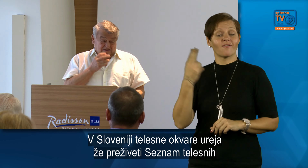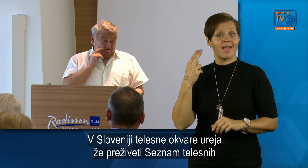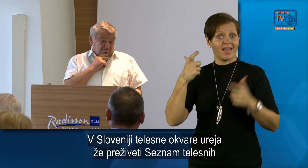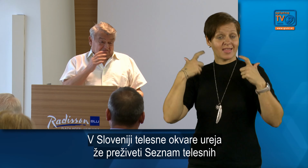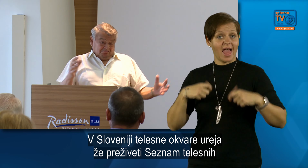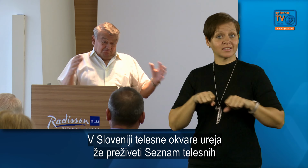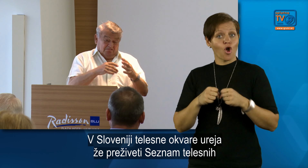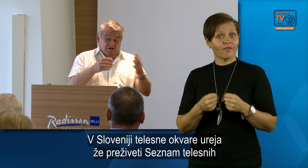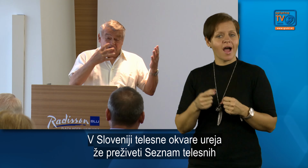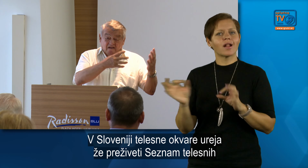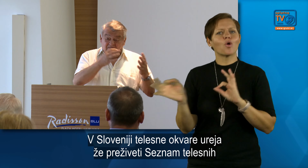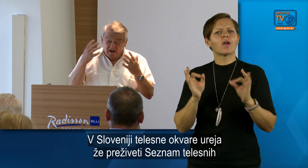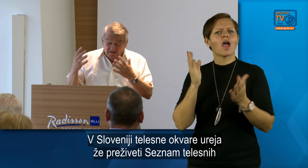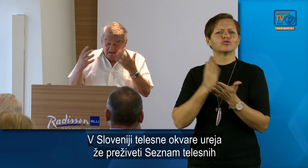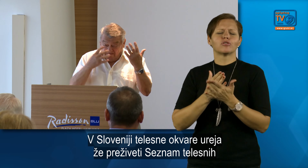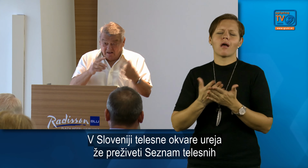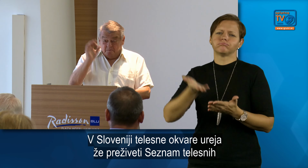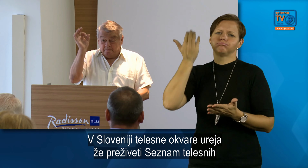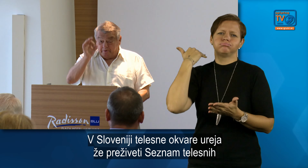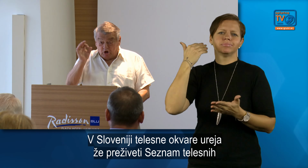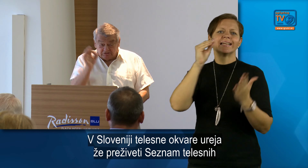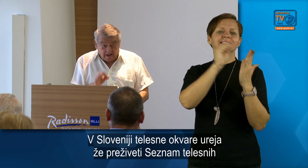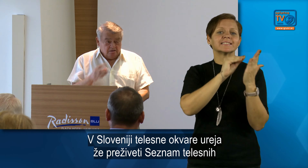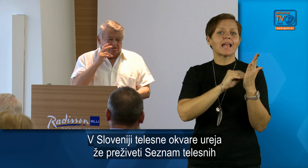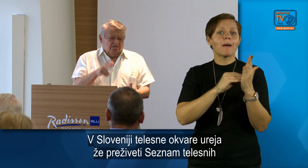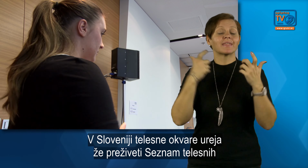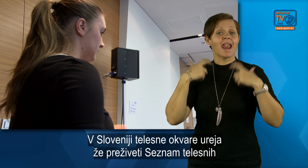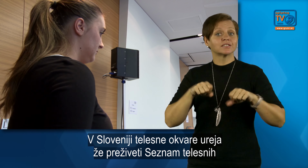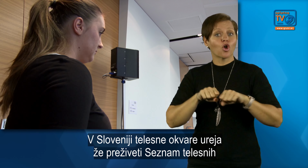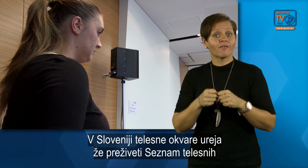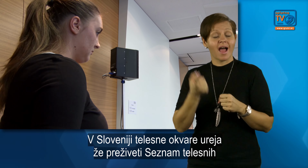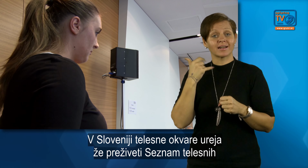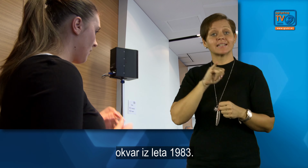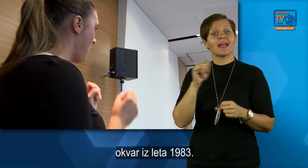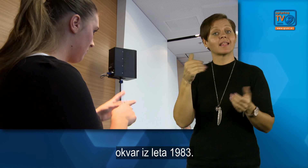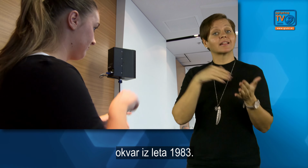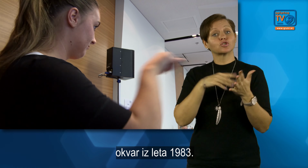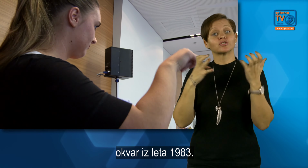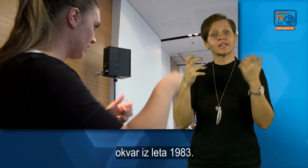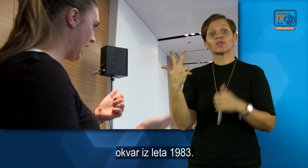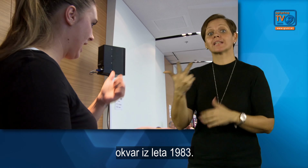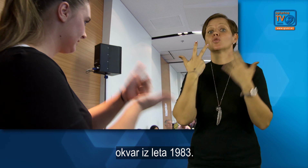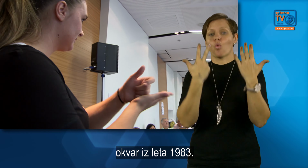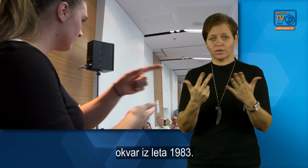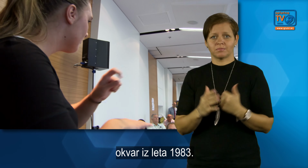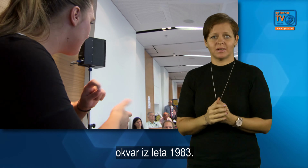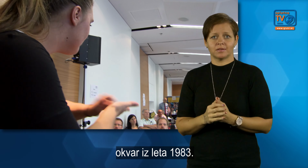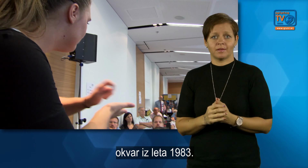V Sloveniji telesne okvare ureja že preživeti seznam telesnih okvar iz leta